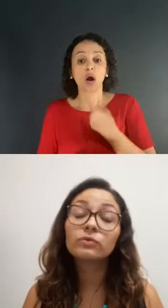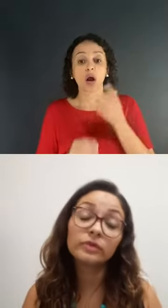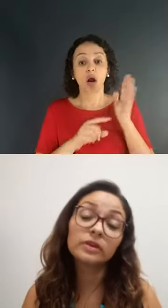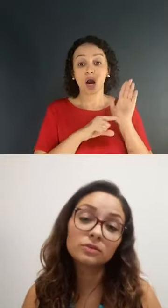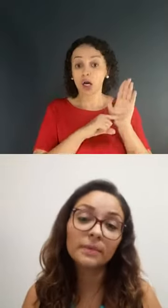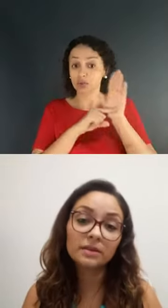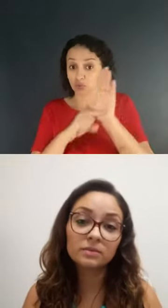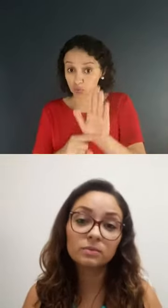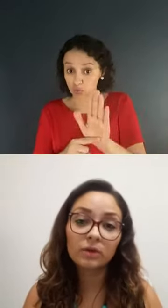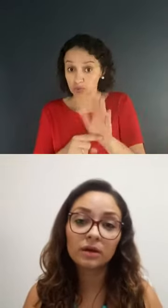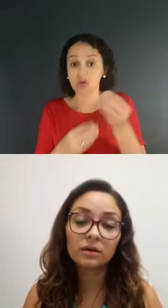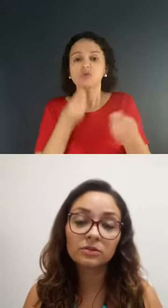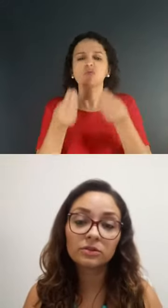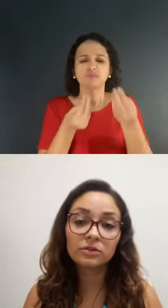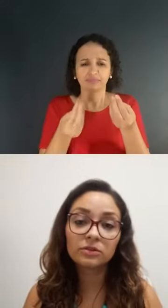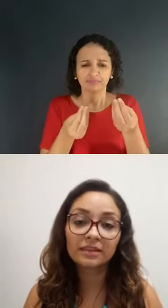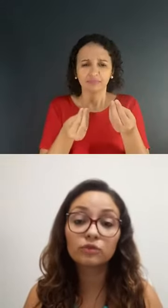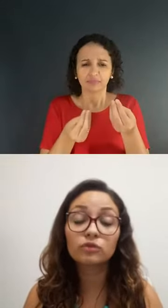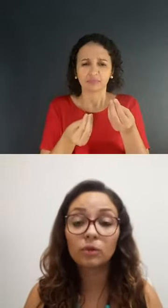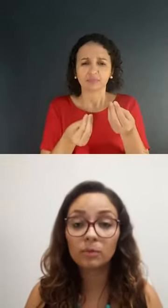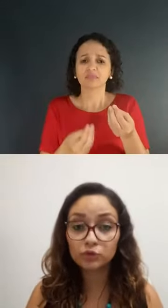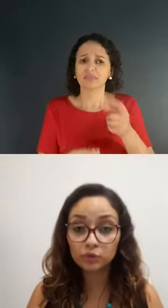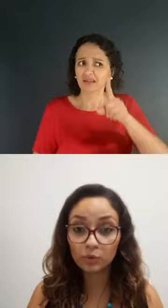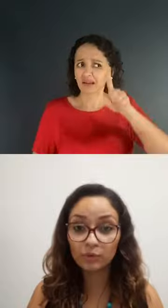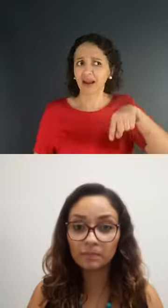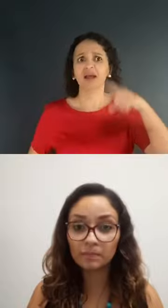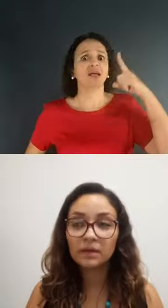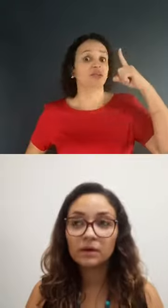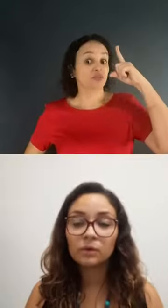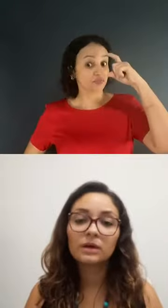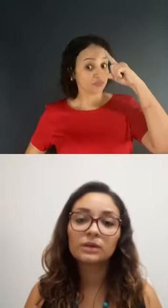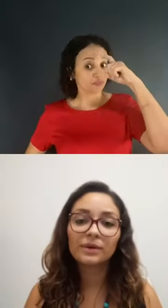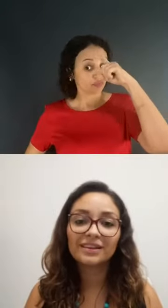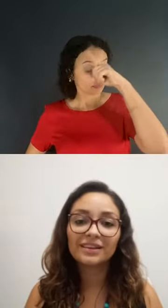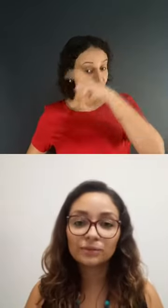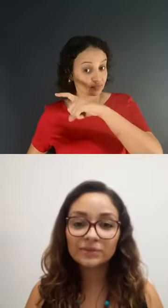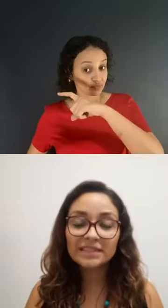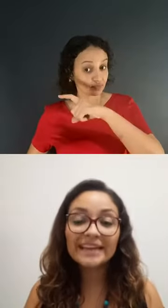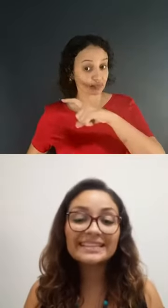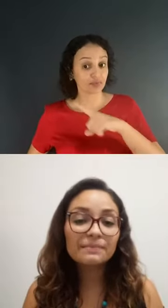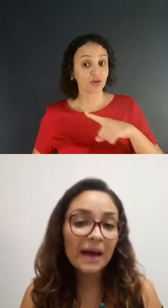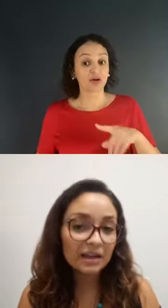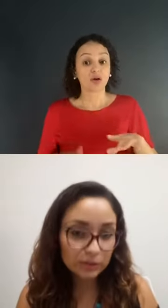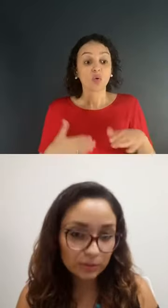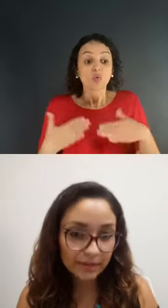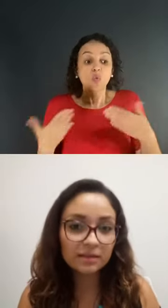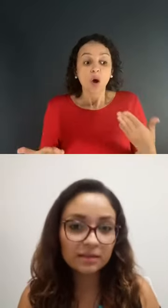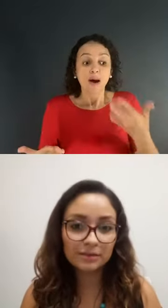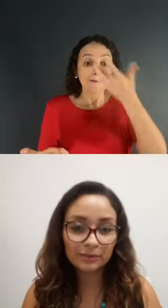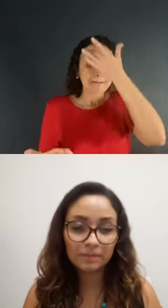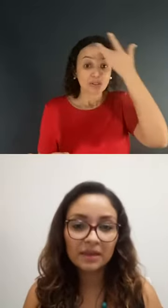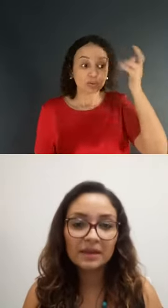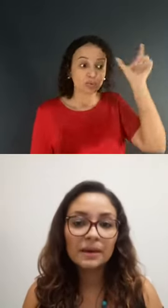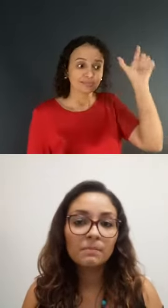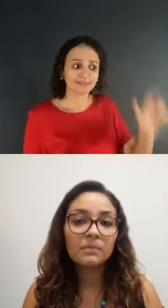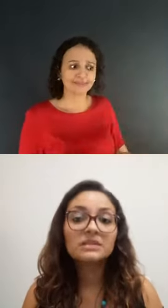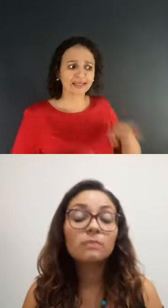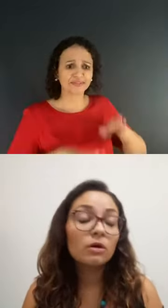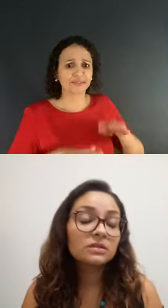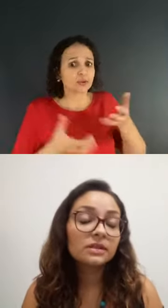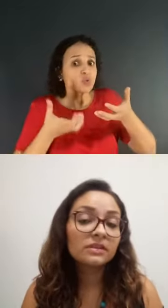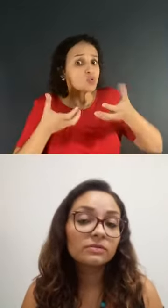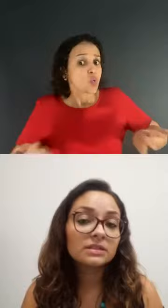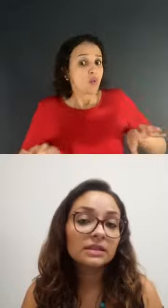muito difícil mesmo a gente tentar ajudar uma pessoa quando ela não nos dá espaço para isso.